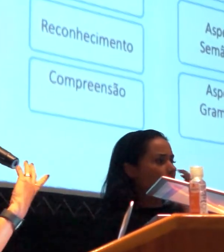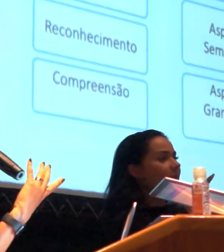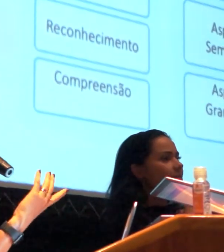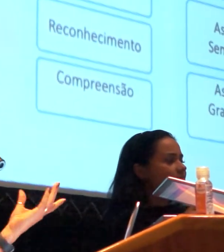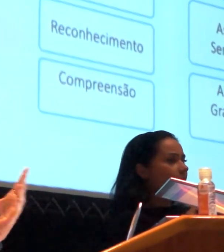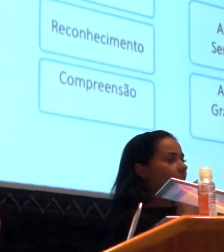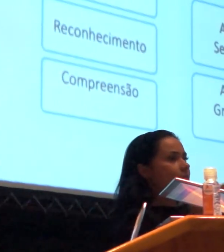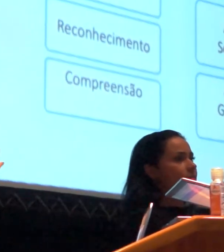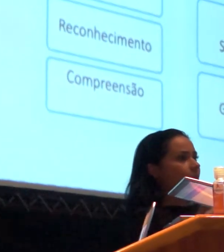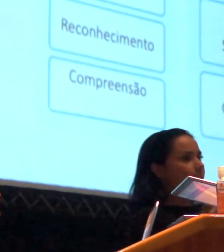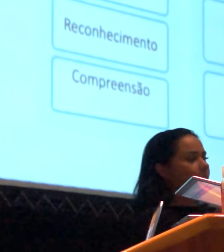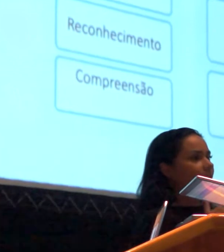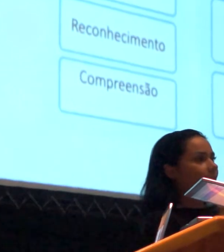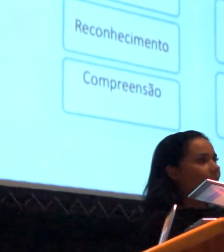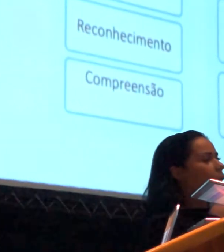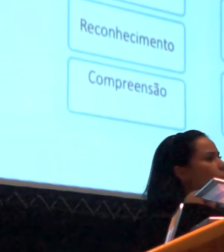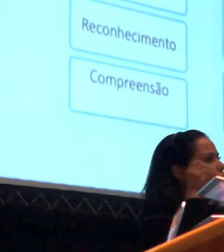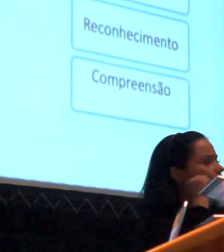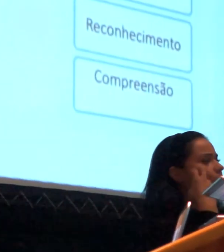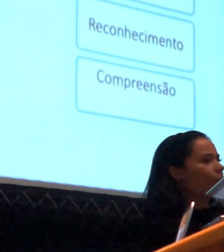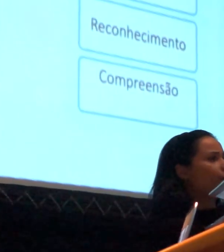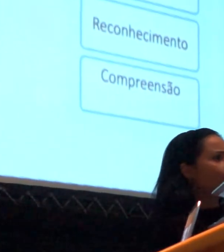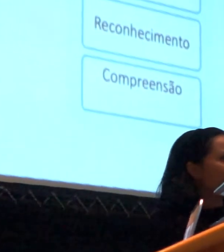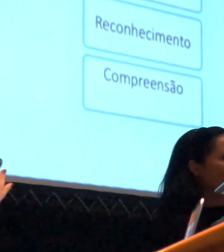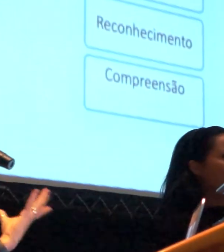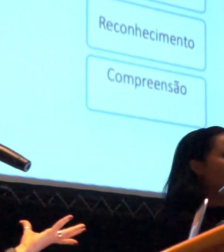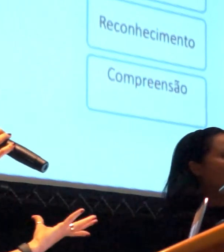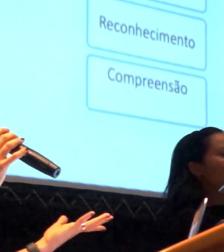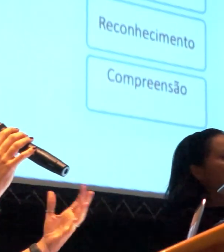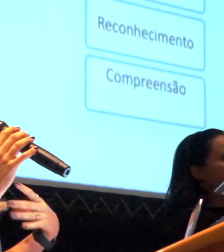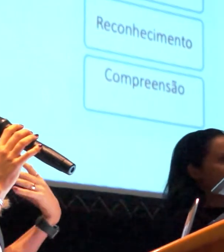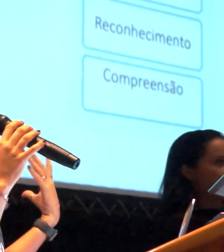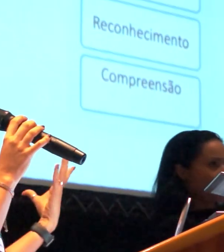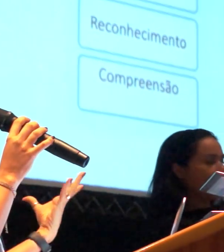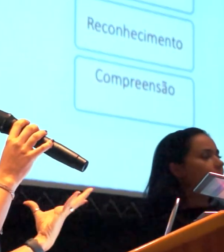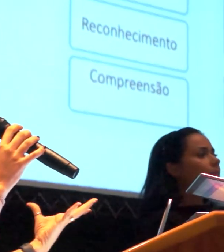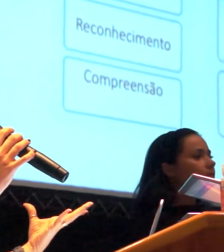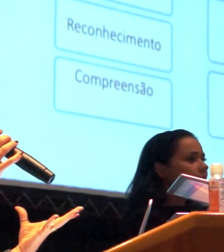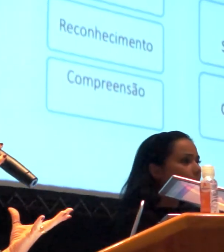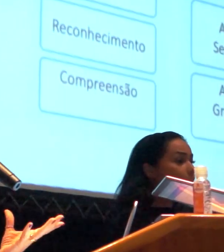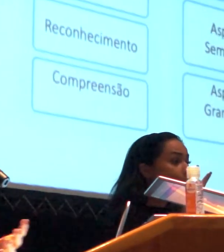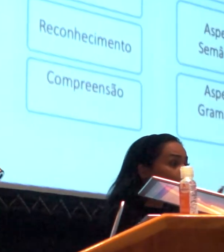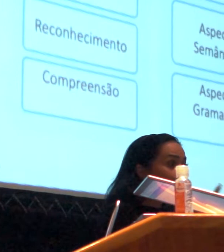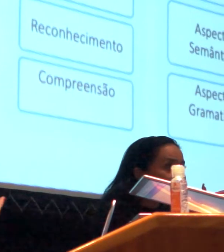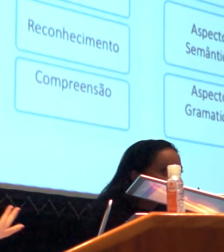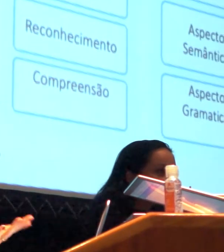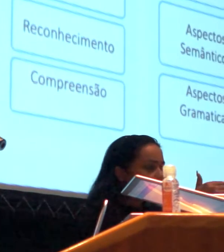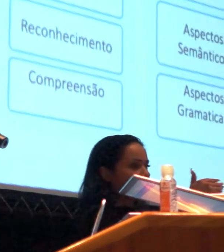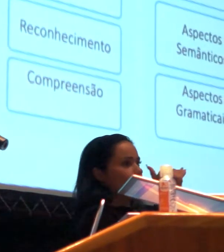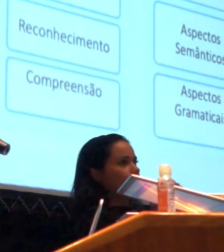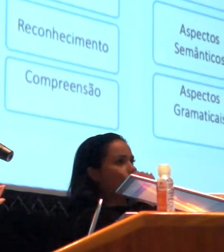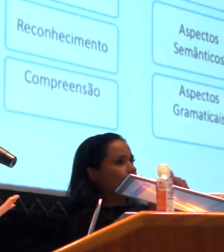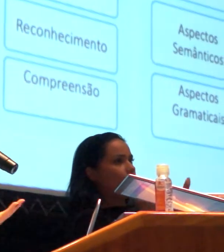tem uma terapia que chama auditivo-verbal, e no Brasil tem o método audio-oral, que tem os mesmos princípios do desenvolvimento